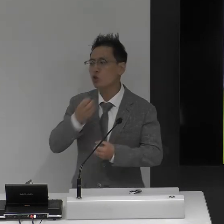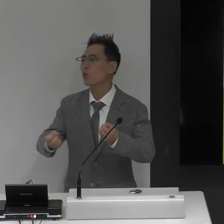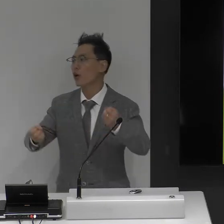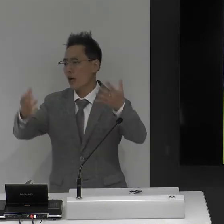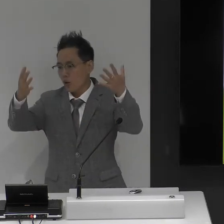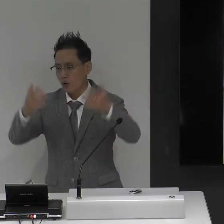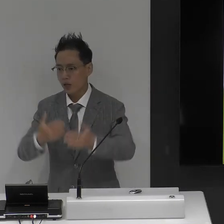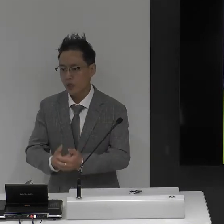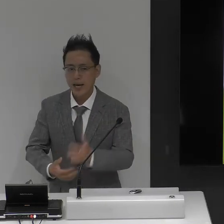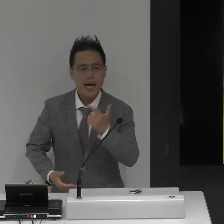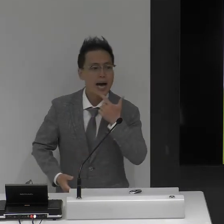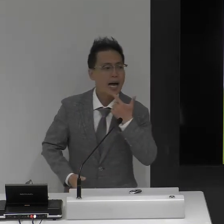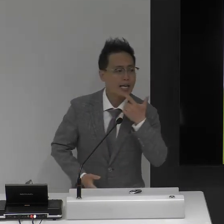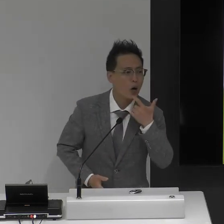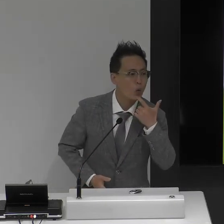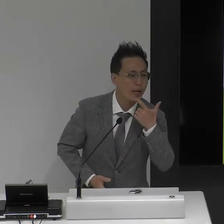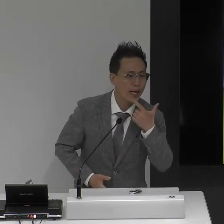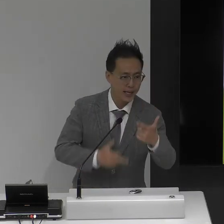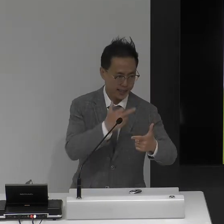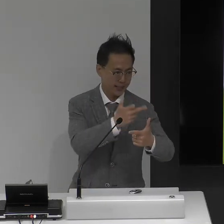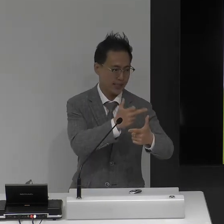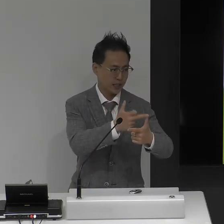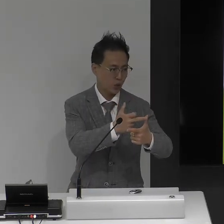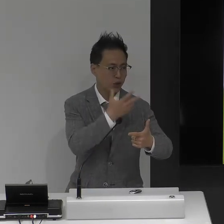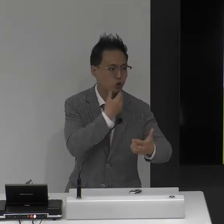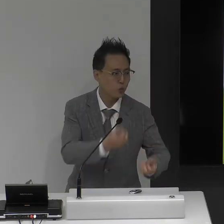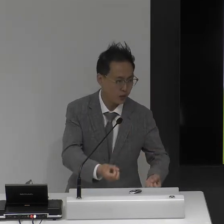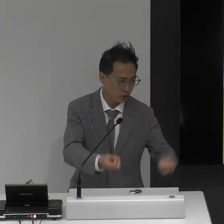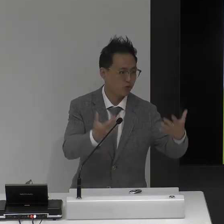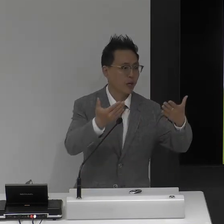축복의 내용을 야곱에게 장자권의 축복을 해준 거예요.